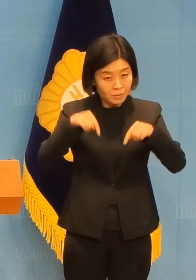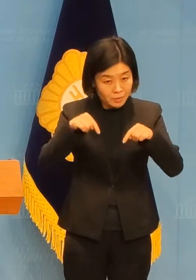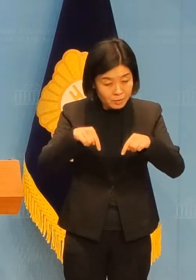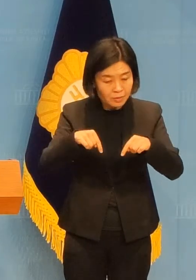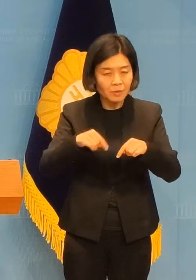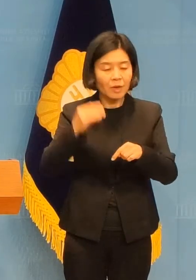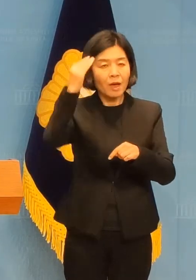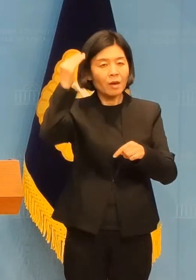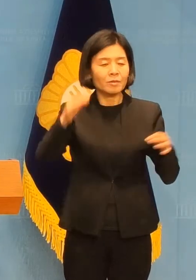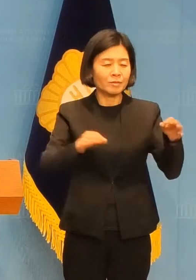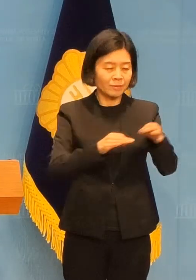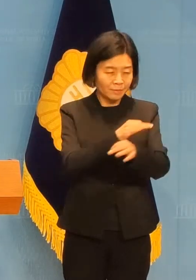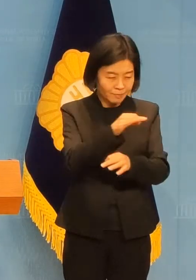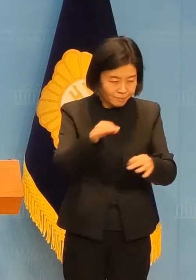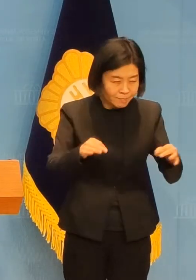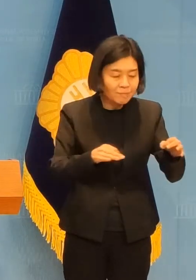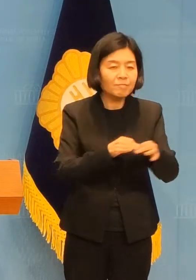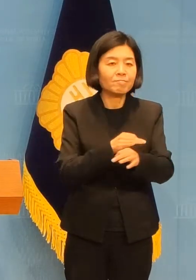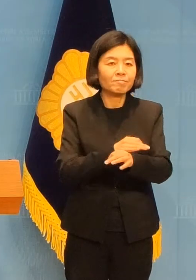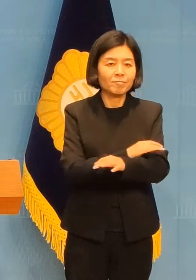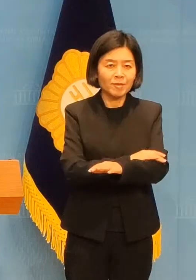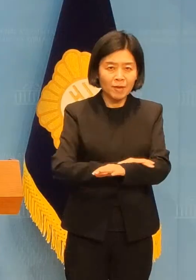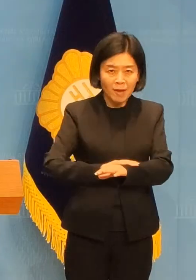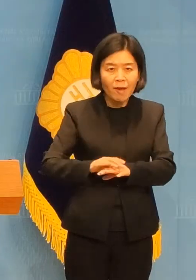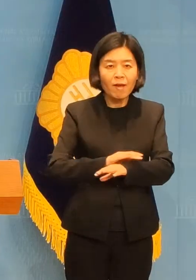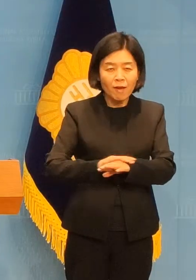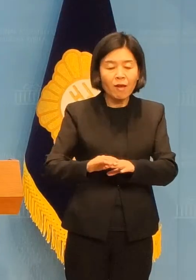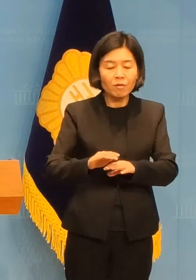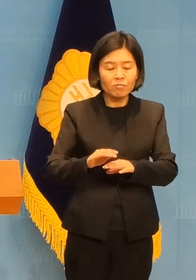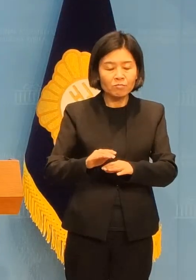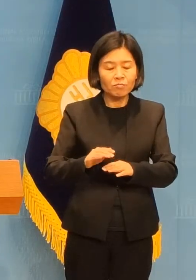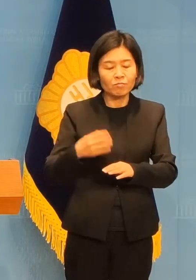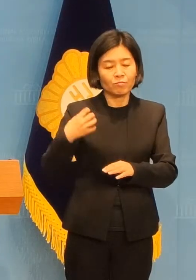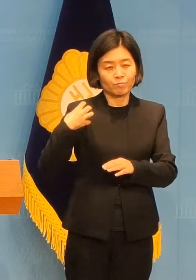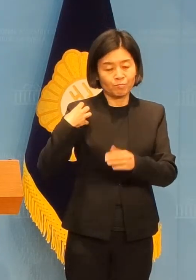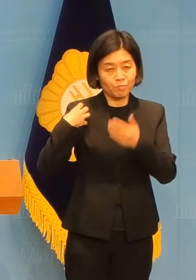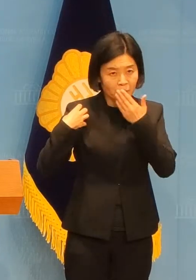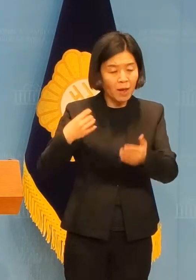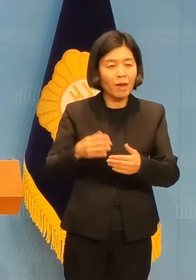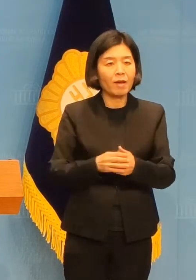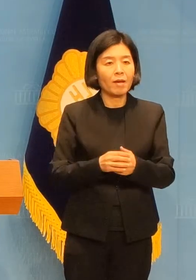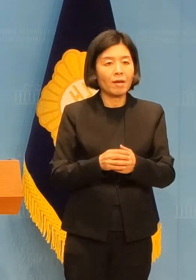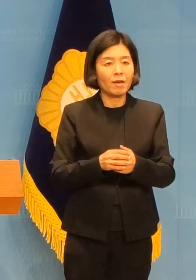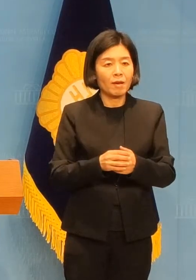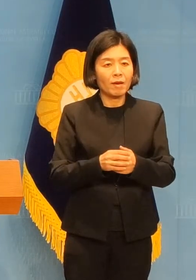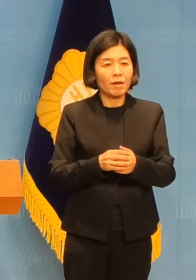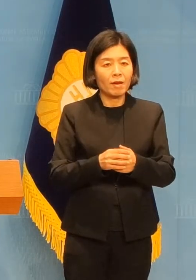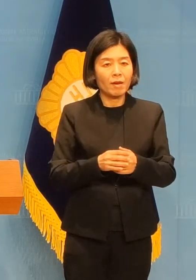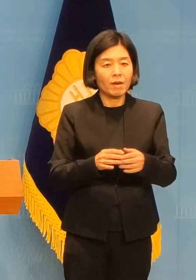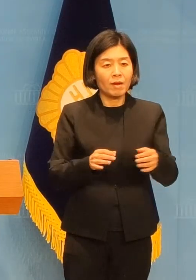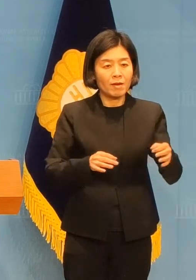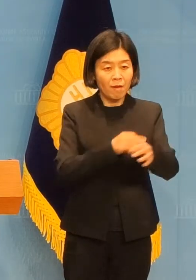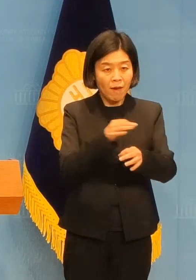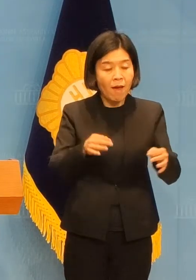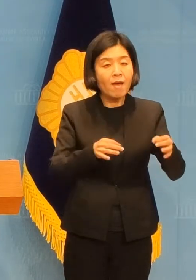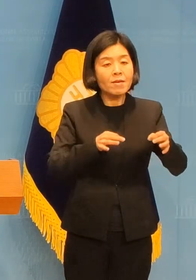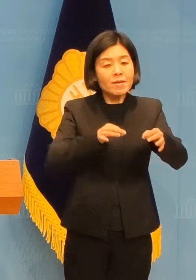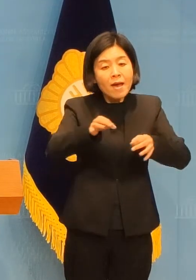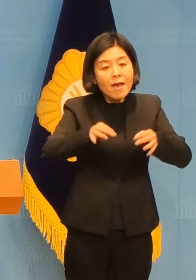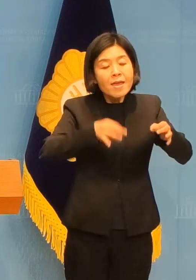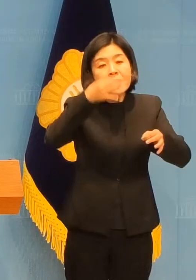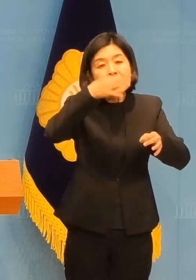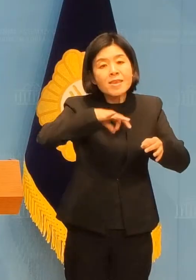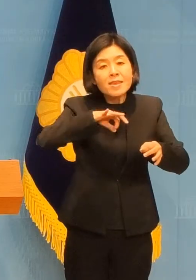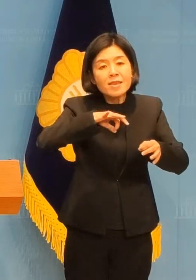경제가 충분히 감내할 수 있는 범위 내에서 상업적 합리성이 입증된